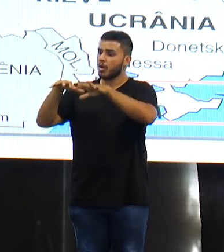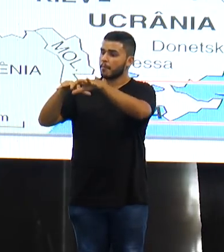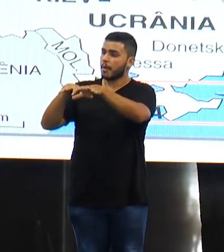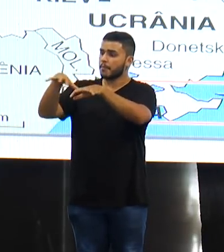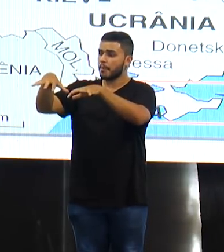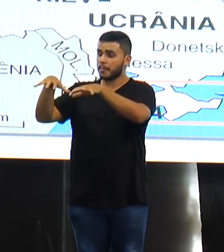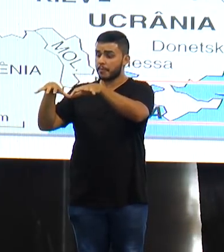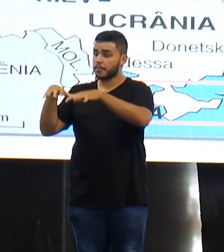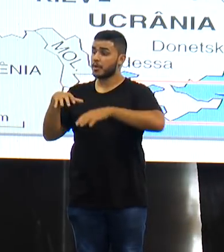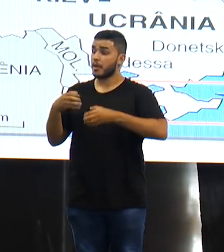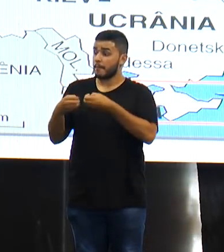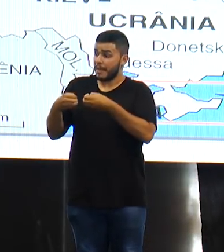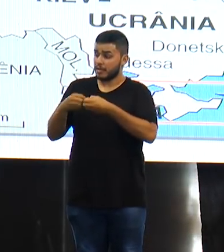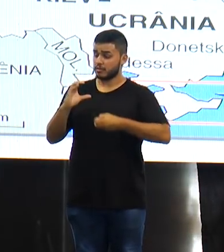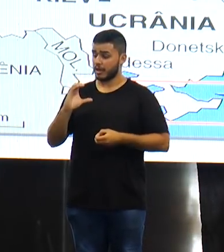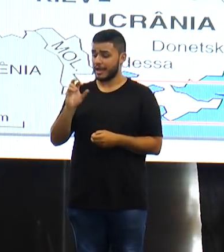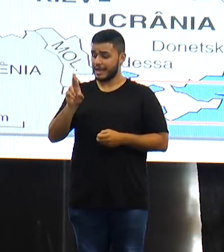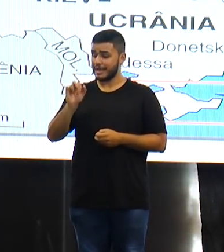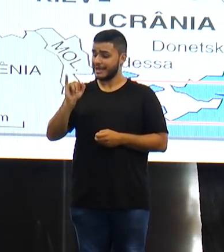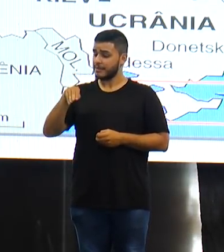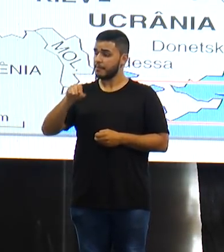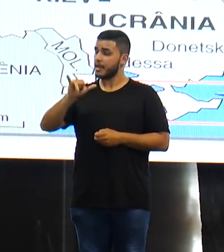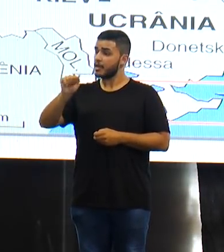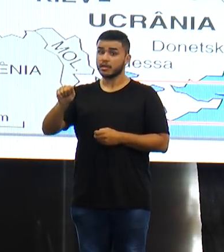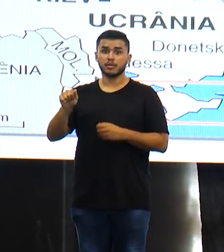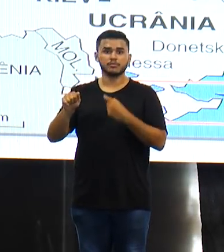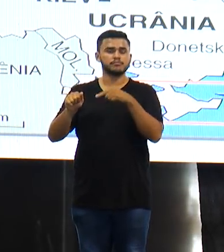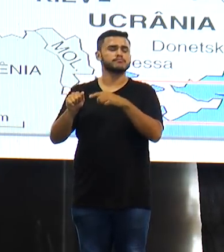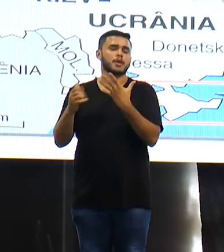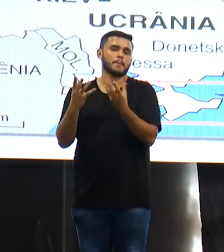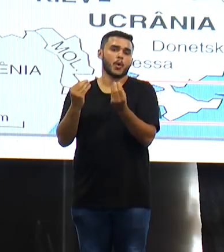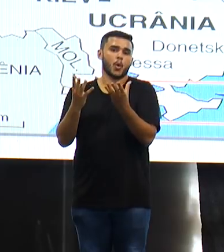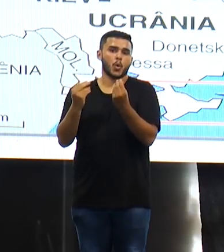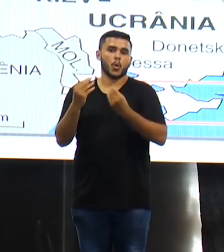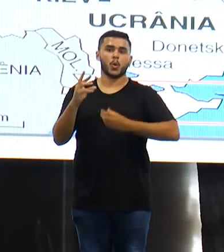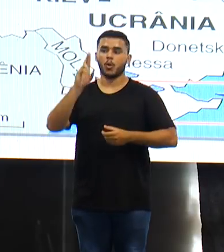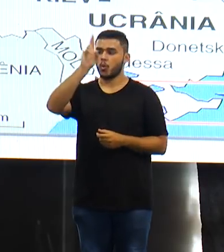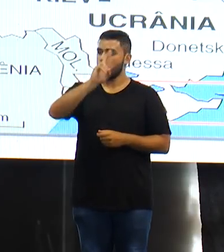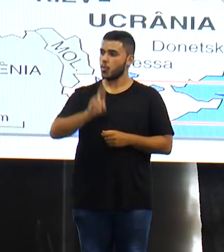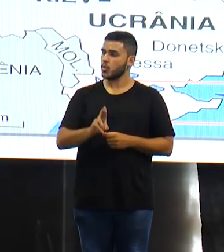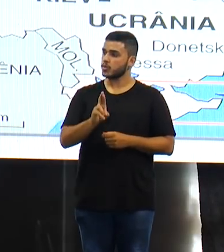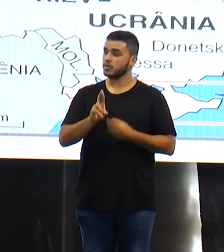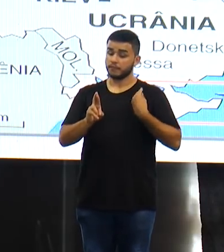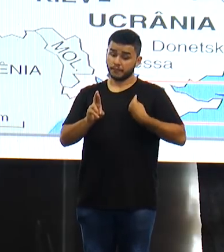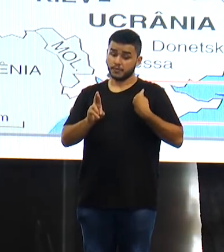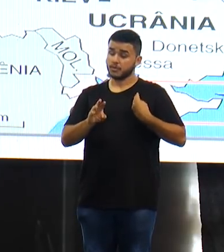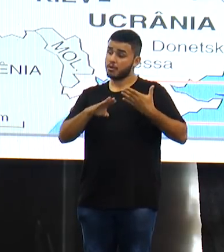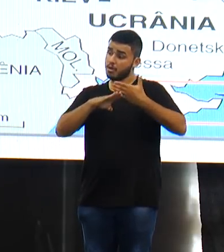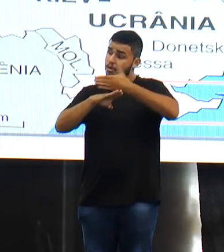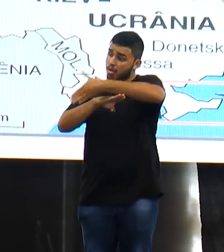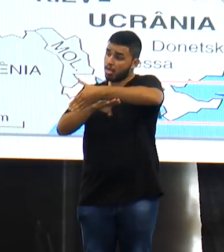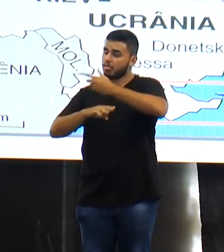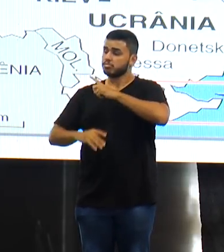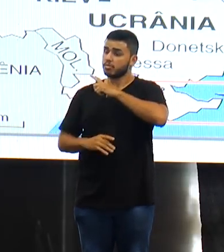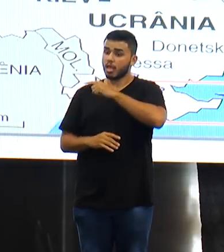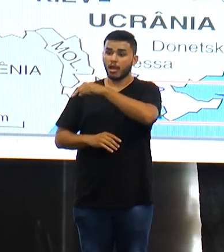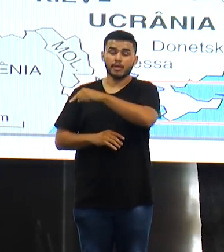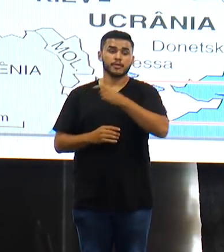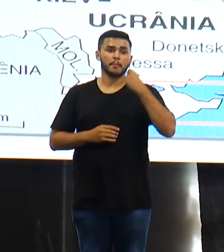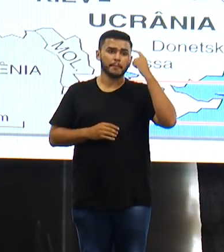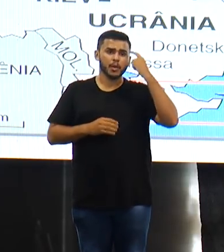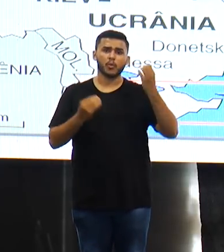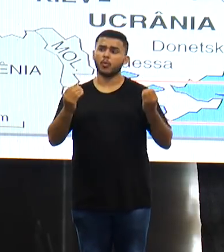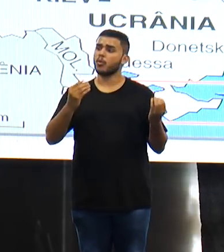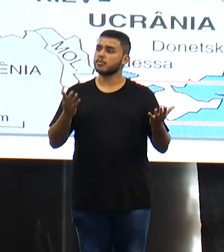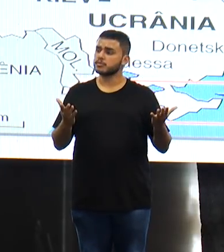da Crimeia, nós temos muitos russos etnicamente no leste ucraniano. Então o que o